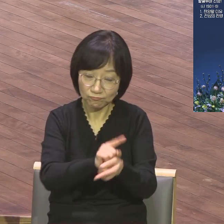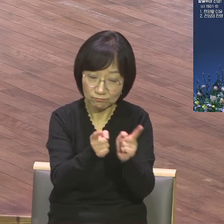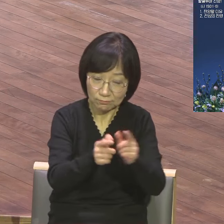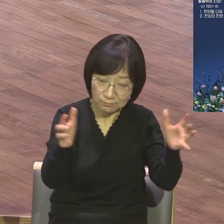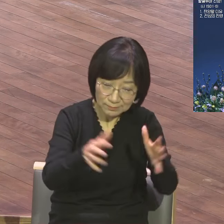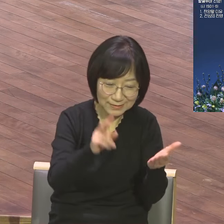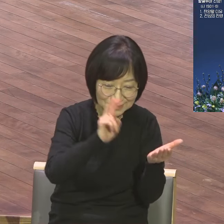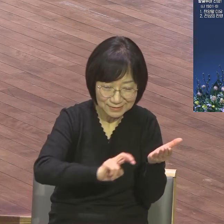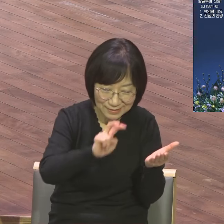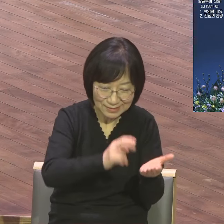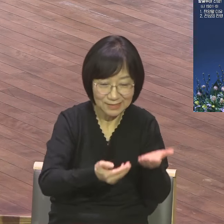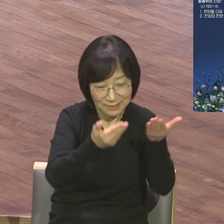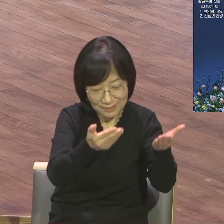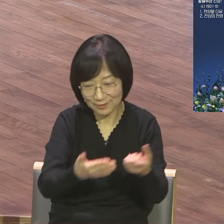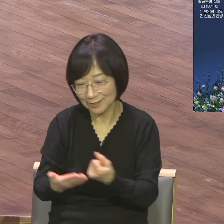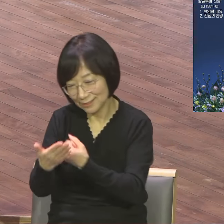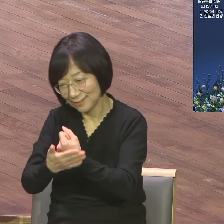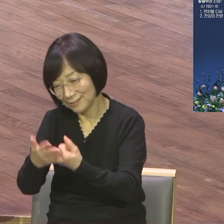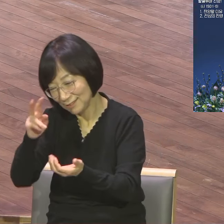찬양.